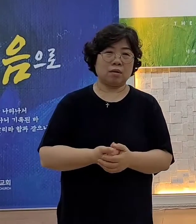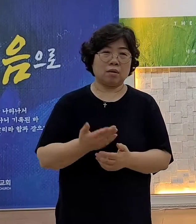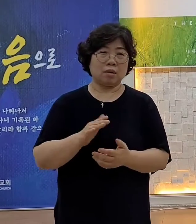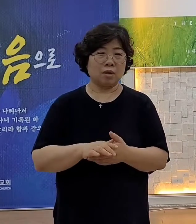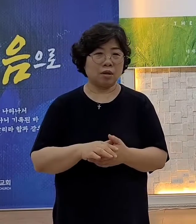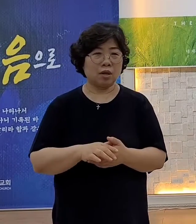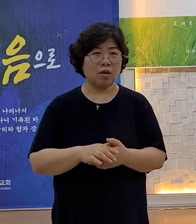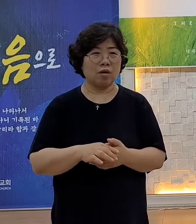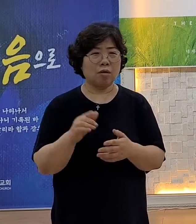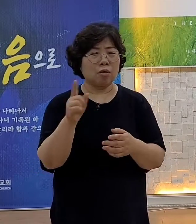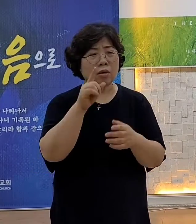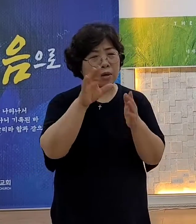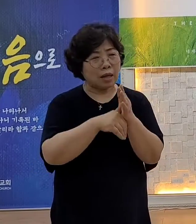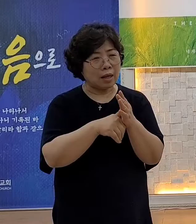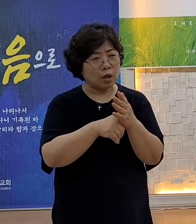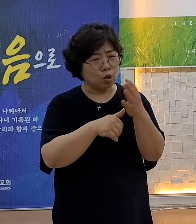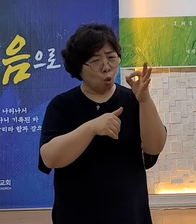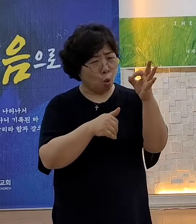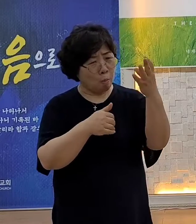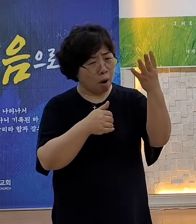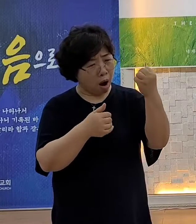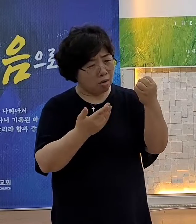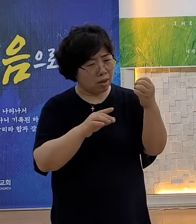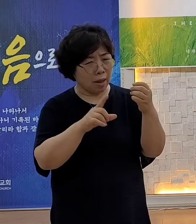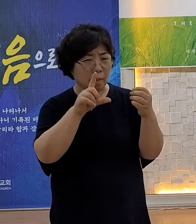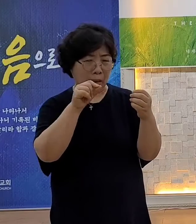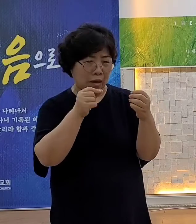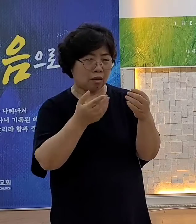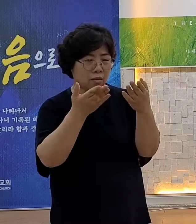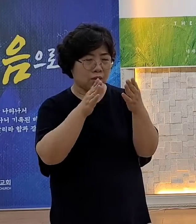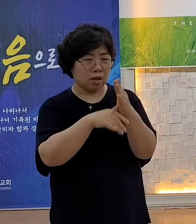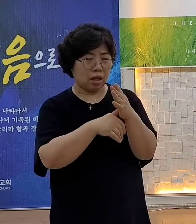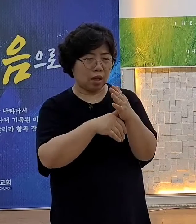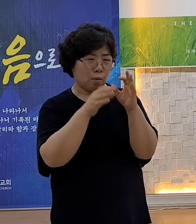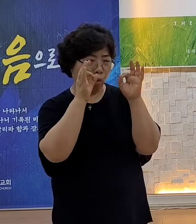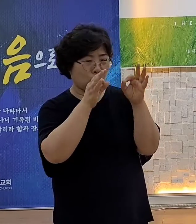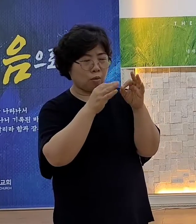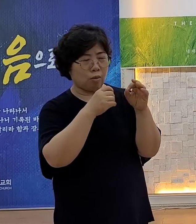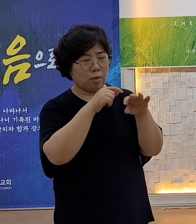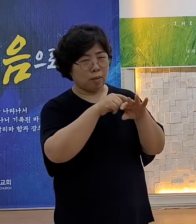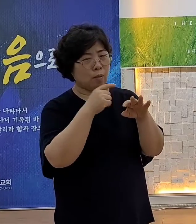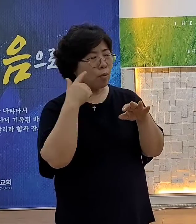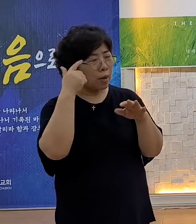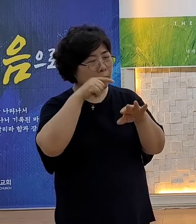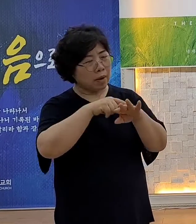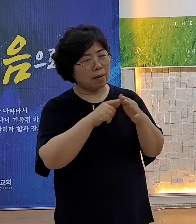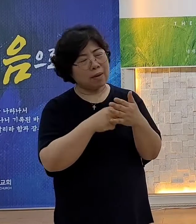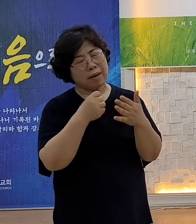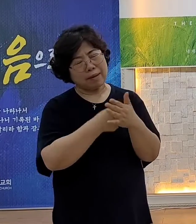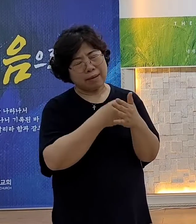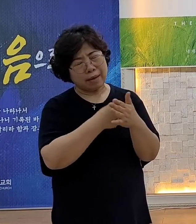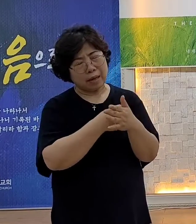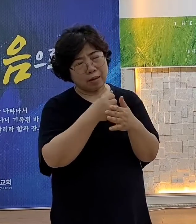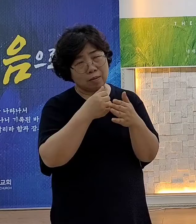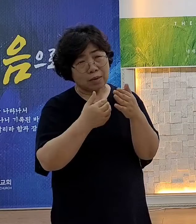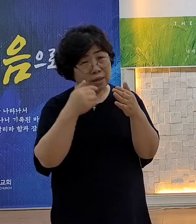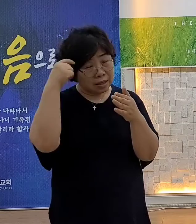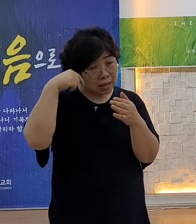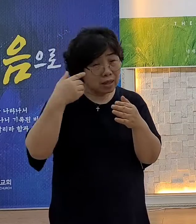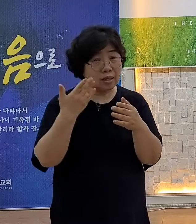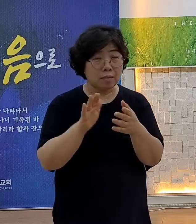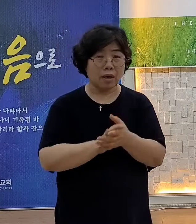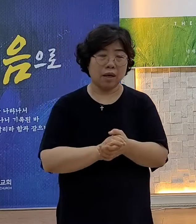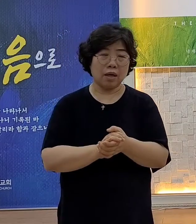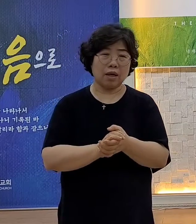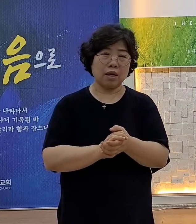보고 실망감이 들더라고요. 그런데 그러면서 크겠다, 잘하겠다 라고 하나님께 맡기면서 아무튼